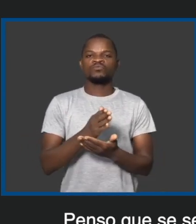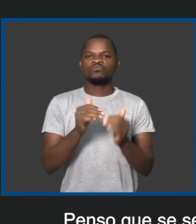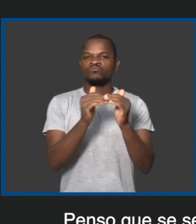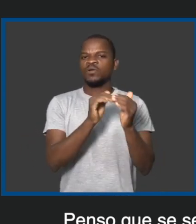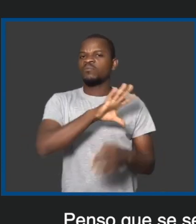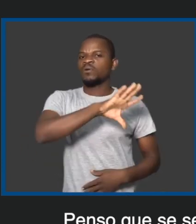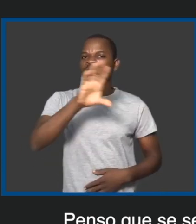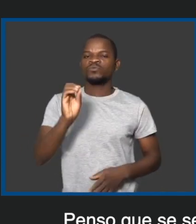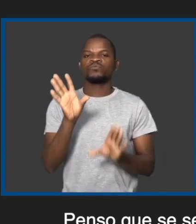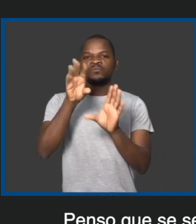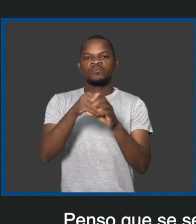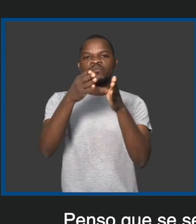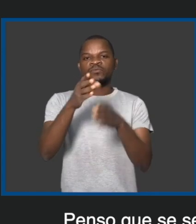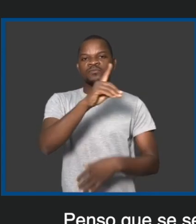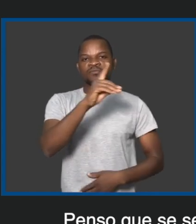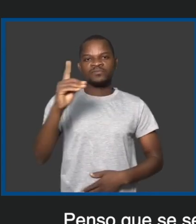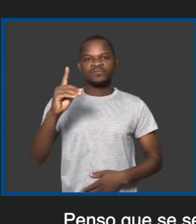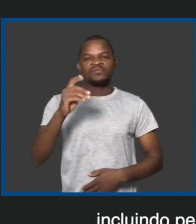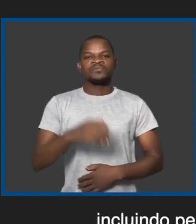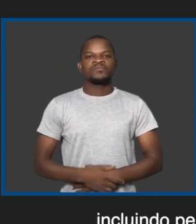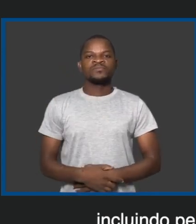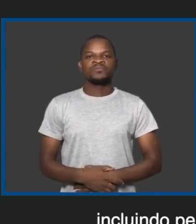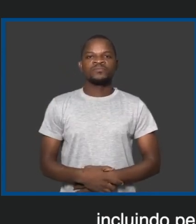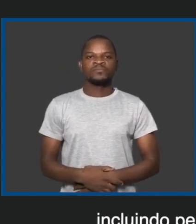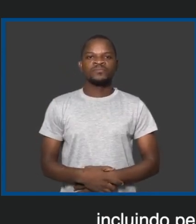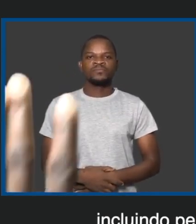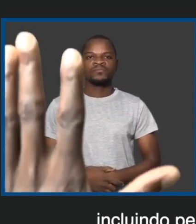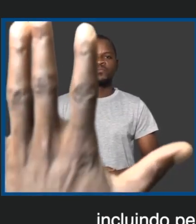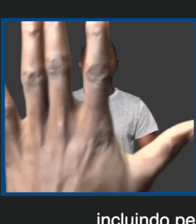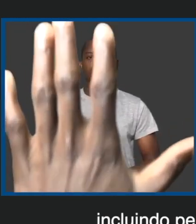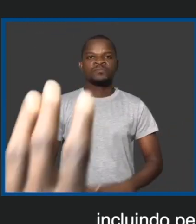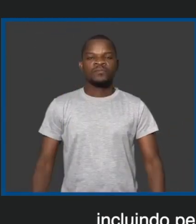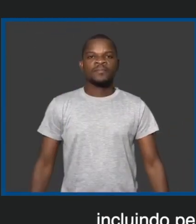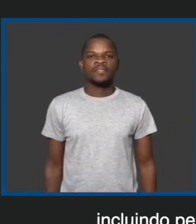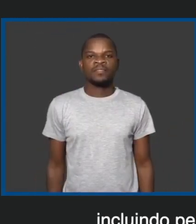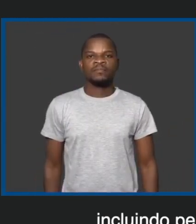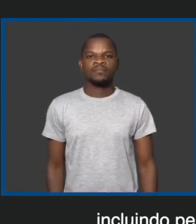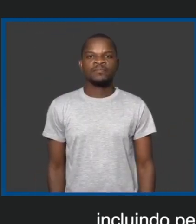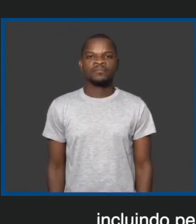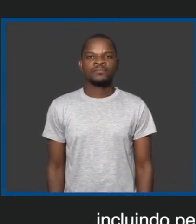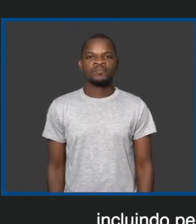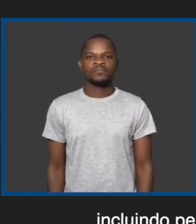caminho, podemos ter direitos iguais para todos, incluindo pessoas com deficiência.